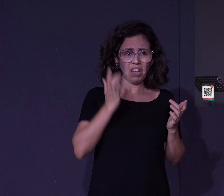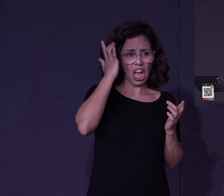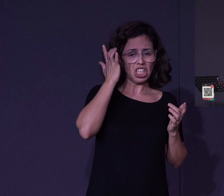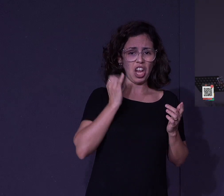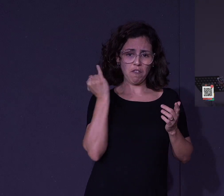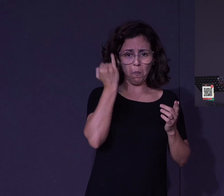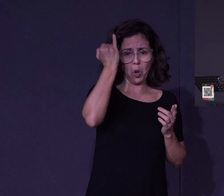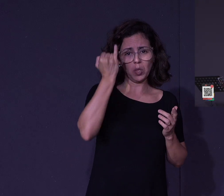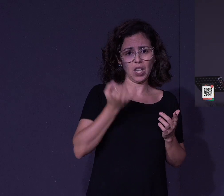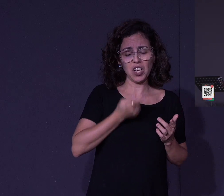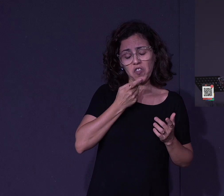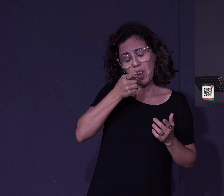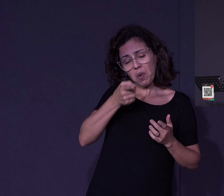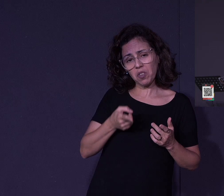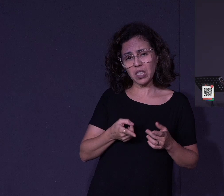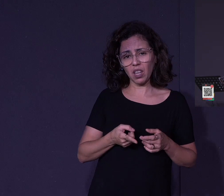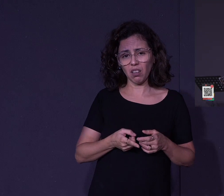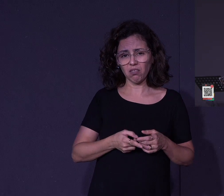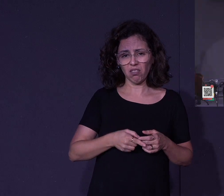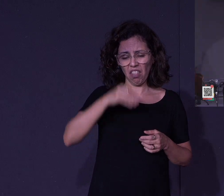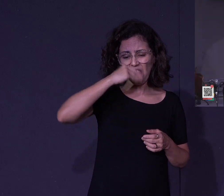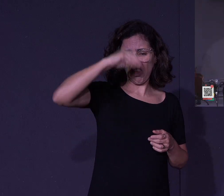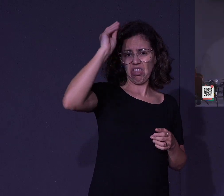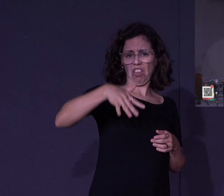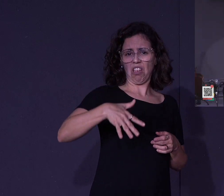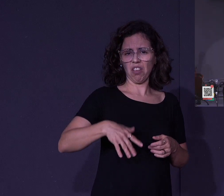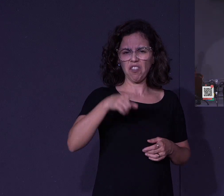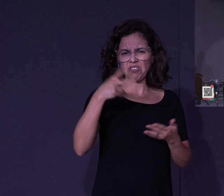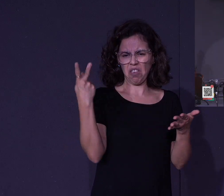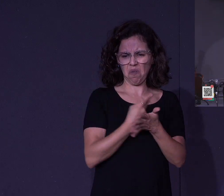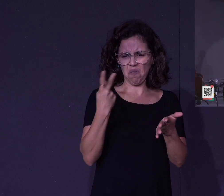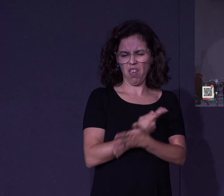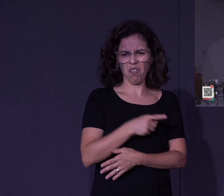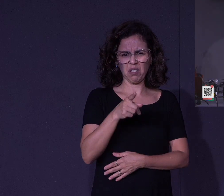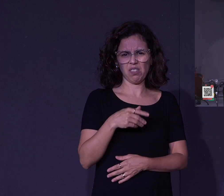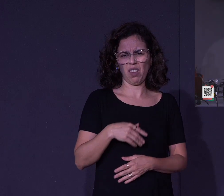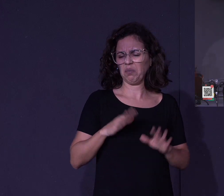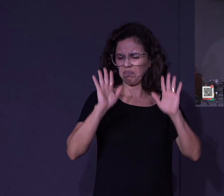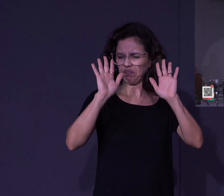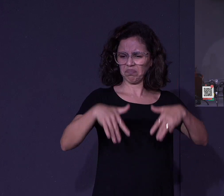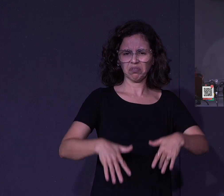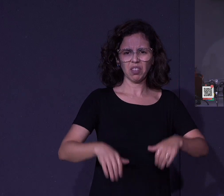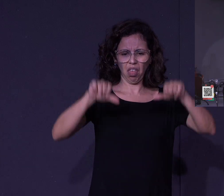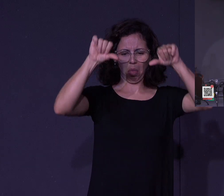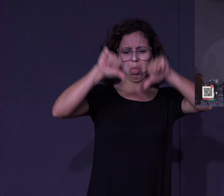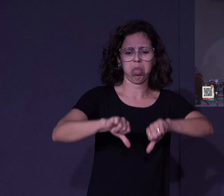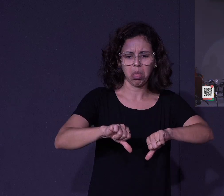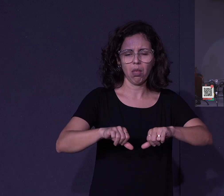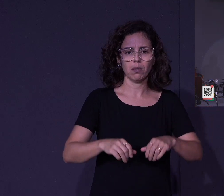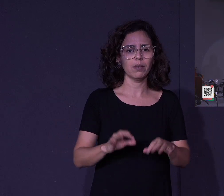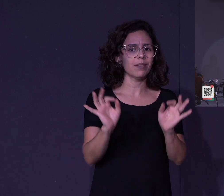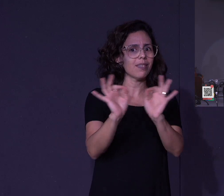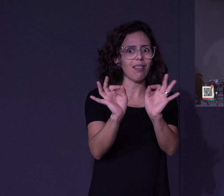nada, que você não ia dar para nada, que você é um erro de percurso. você está totalmente incluída nos